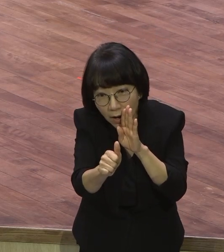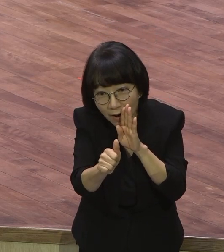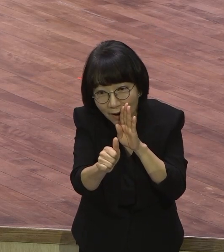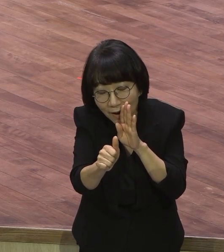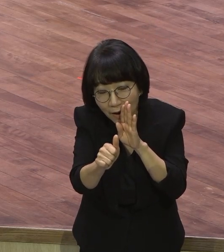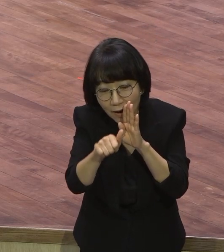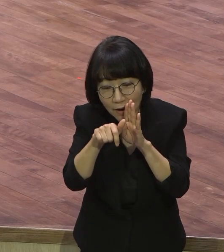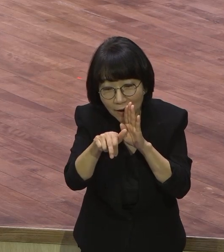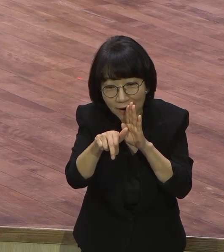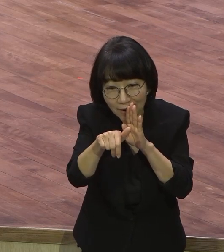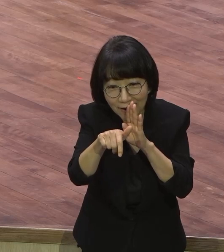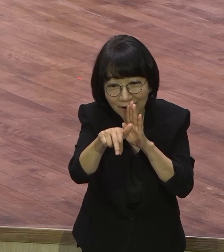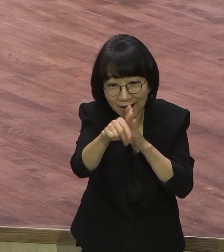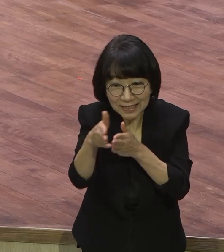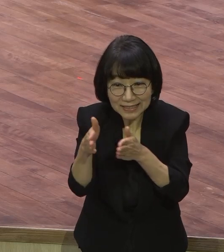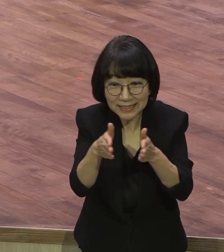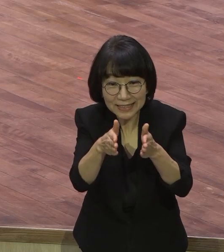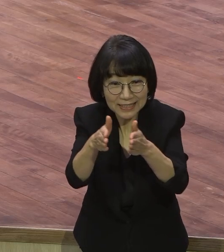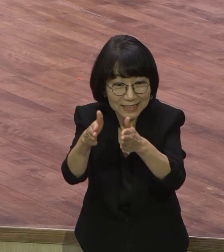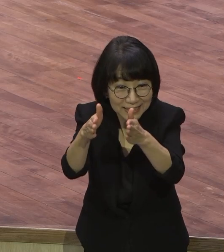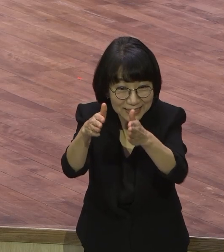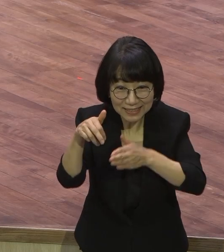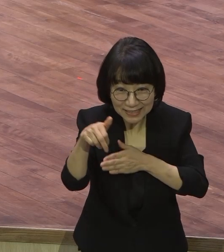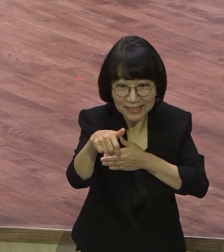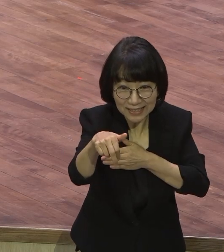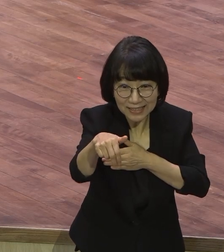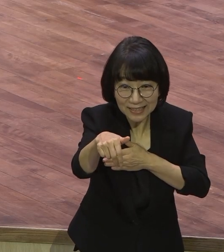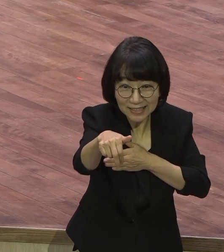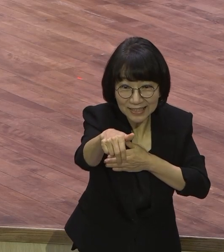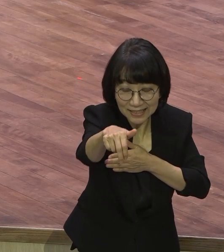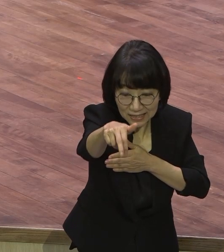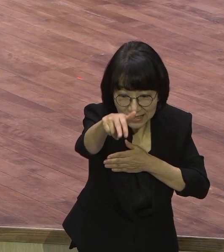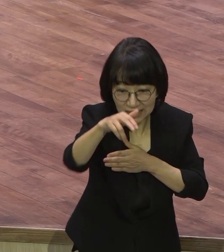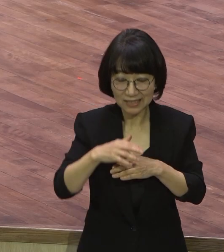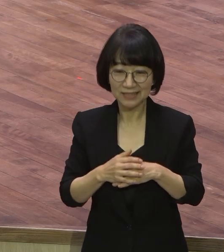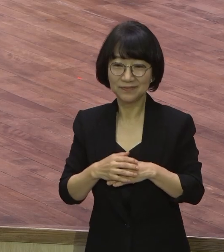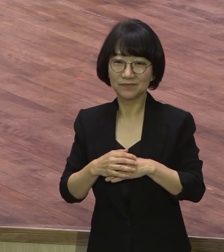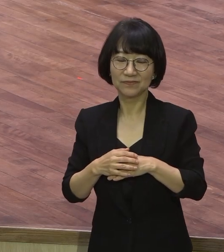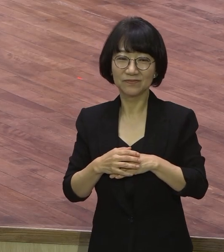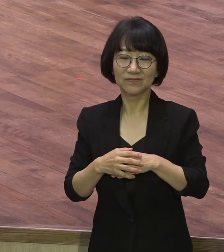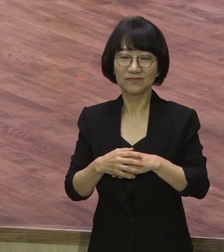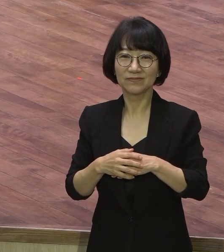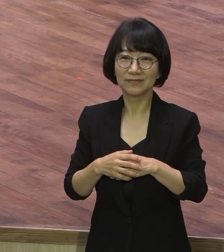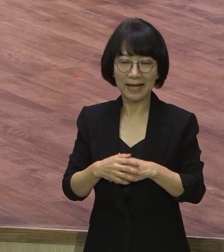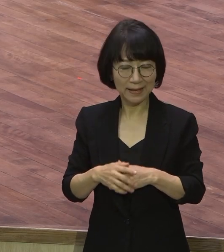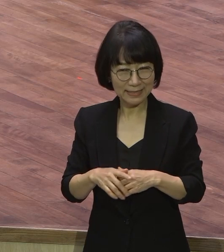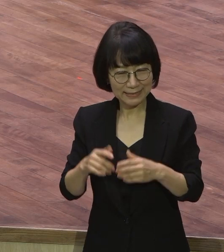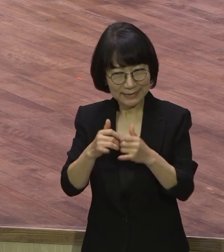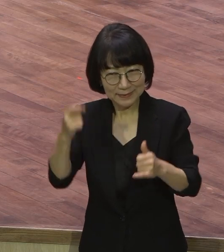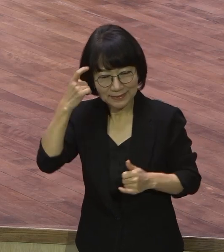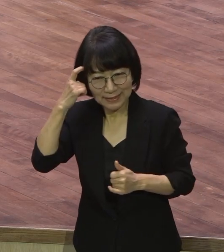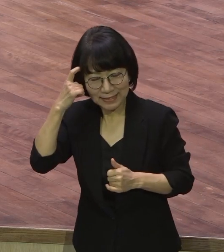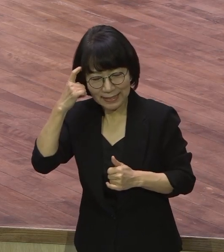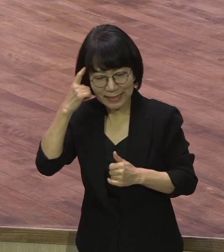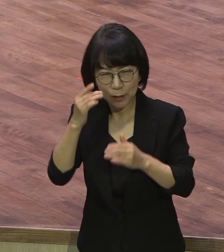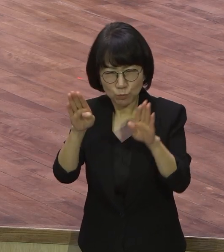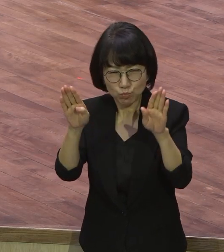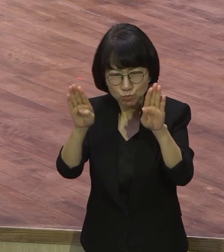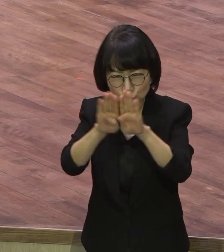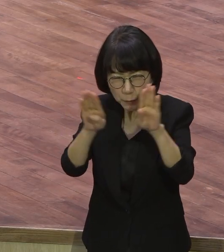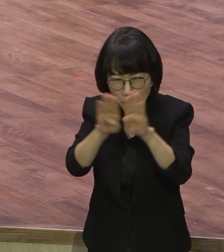들어선 이후의 길 그래서 말씀합니다. 좁은 문을 통과하면 마치 넓은